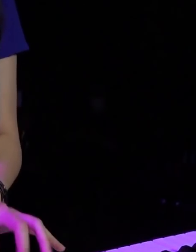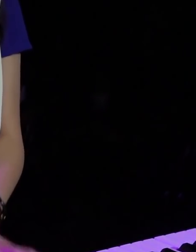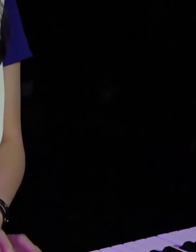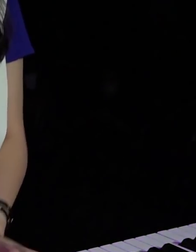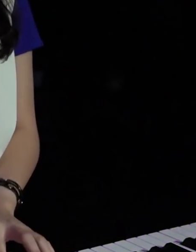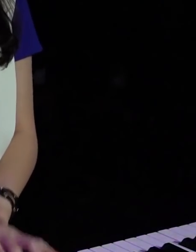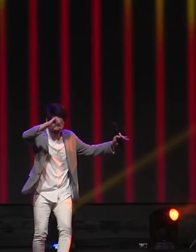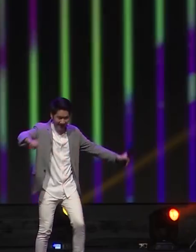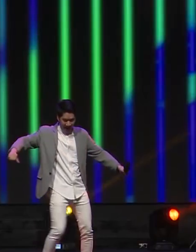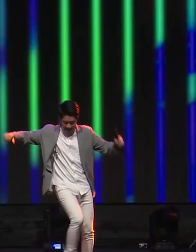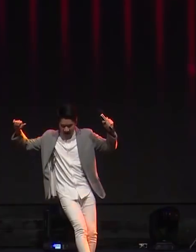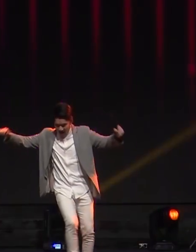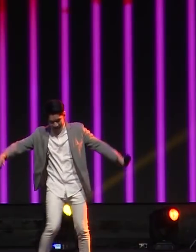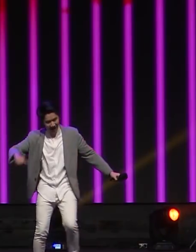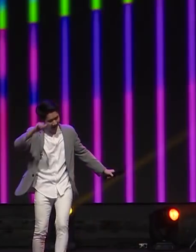God.